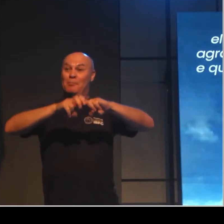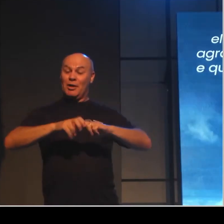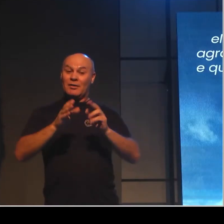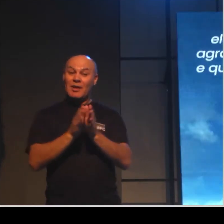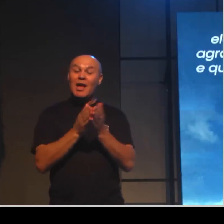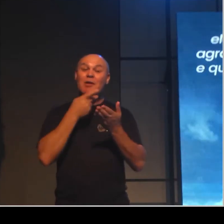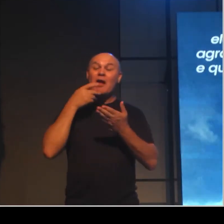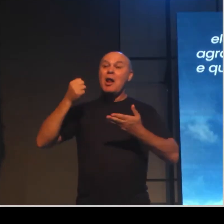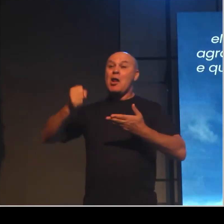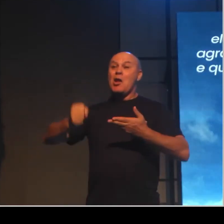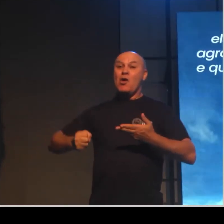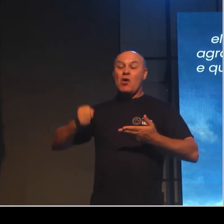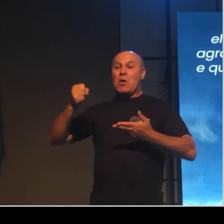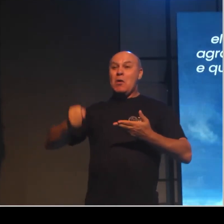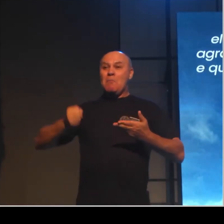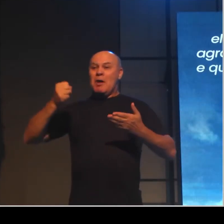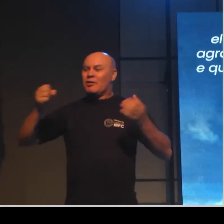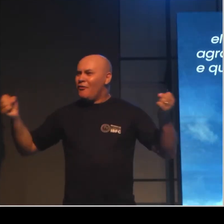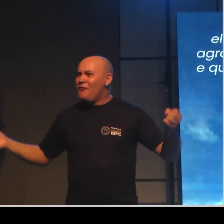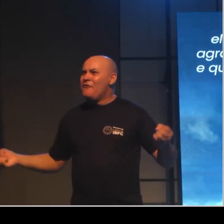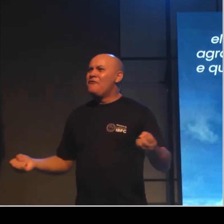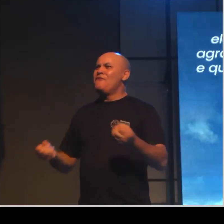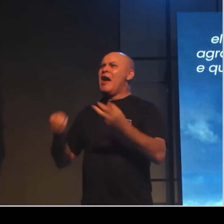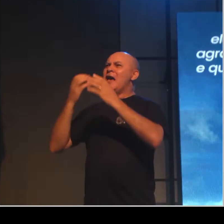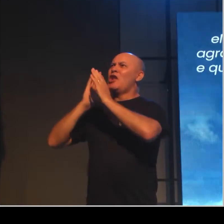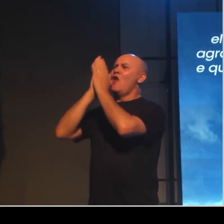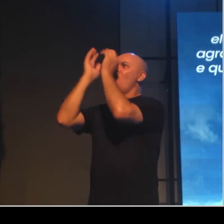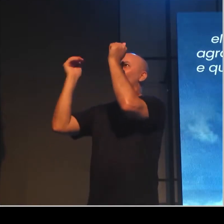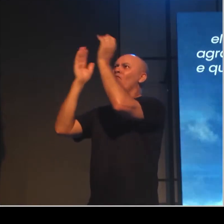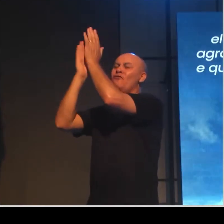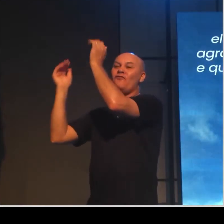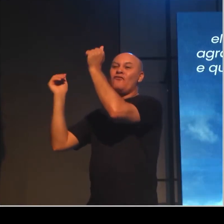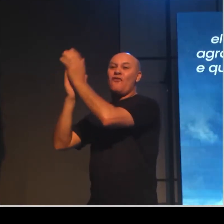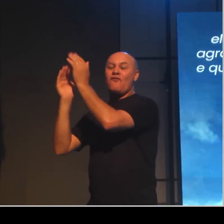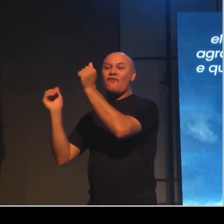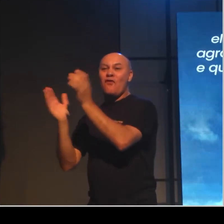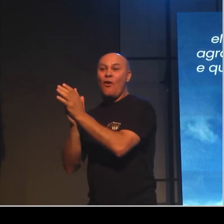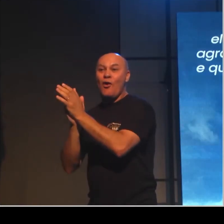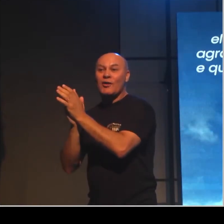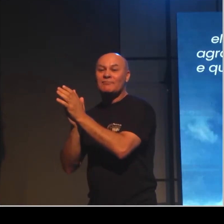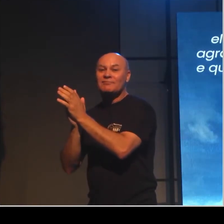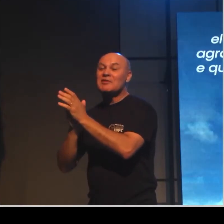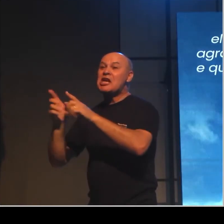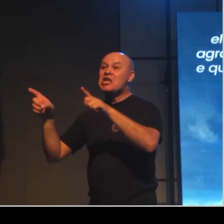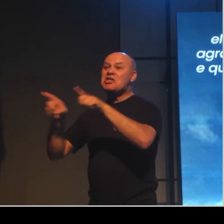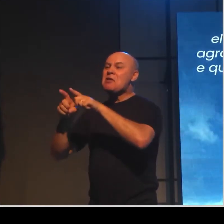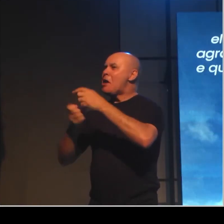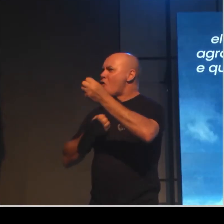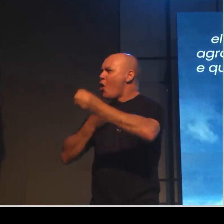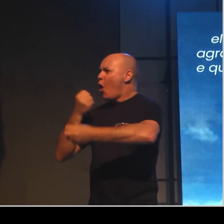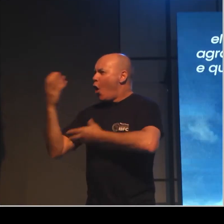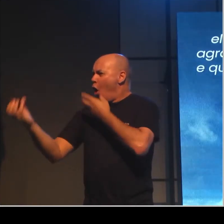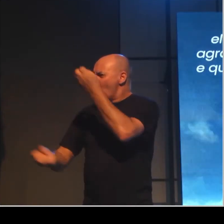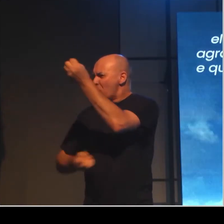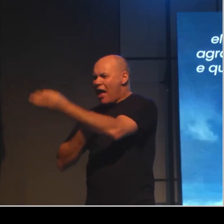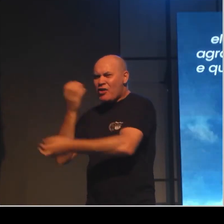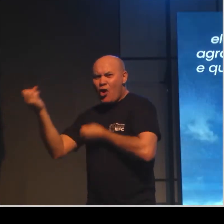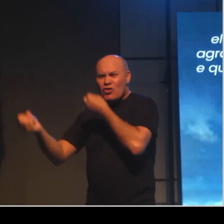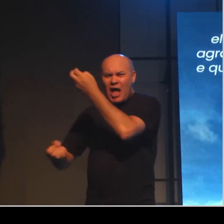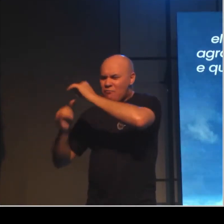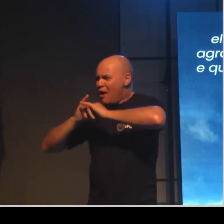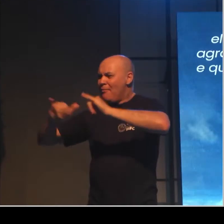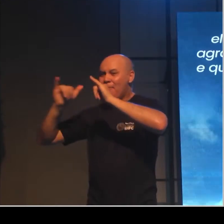mas eles contaram para todas as pessoas. Talvez alguém passasse e dissesse: o que deu em vocês? Fumaram um aí?